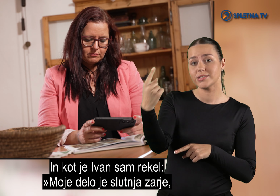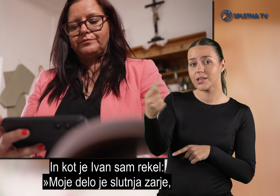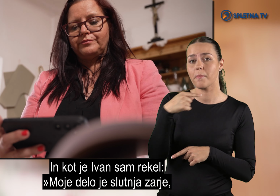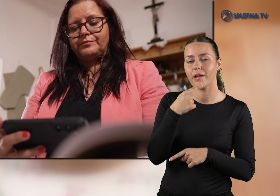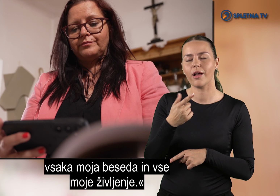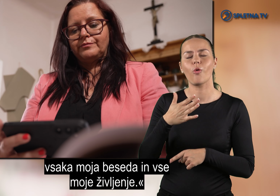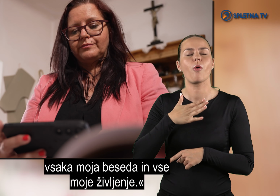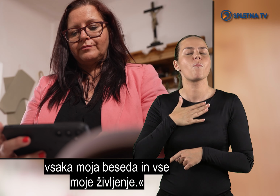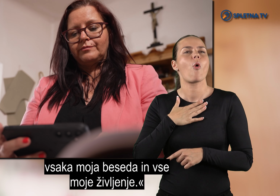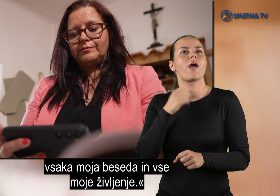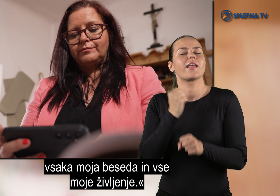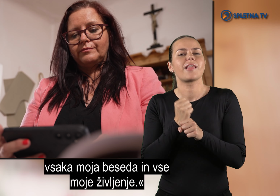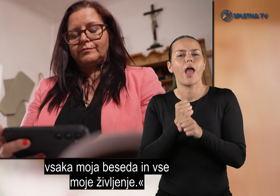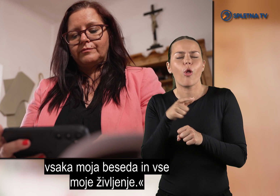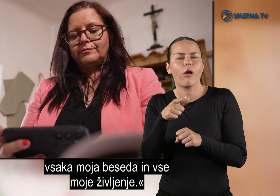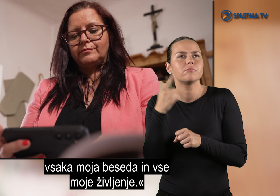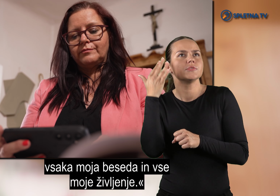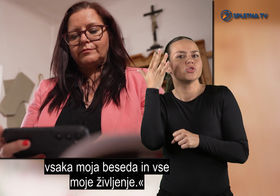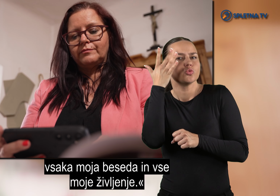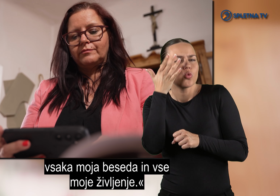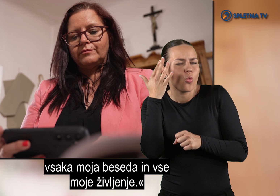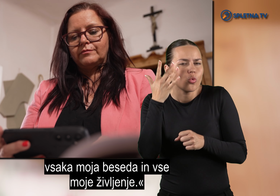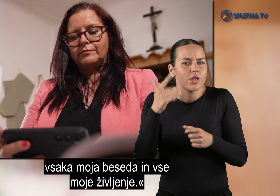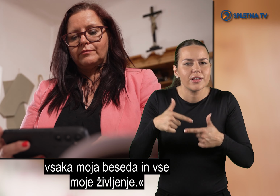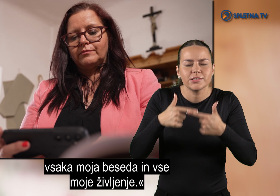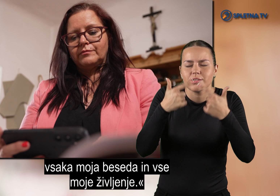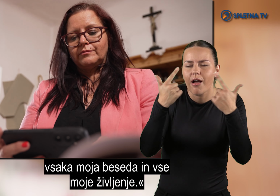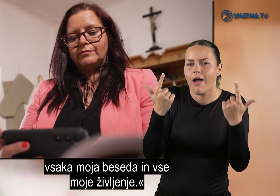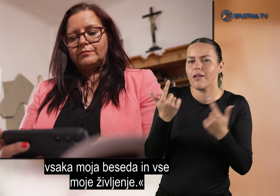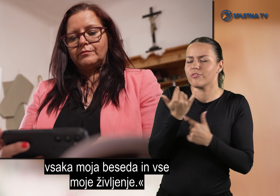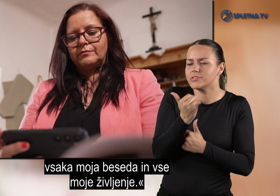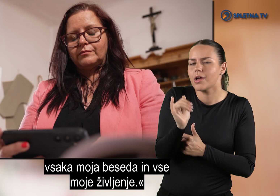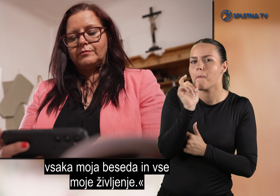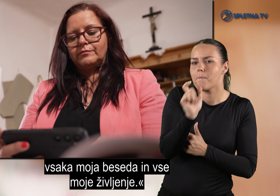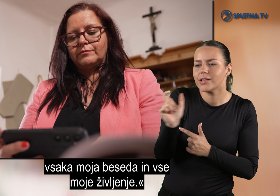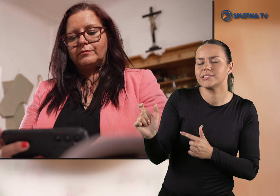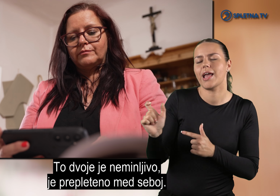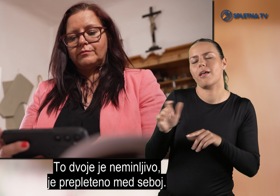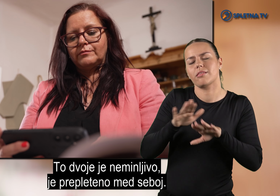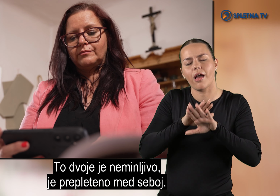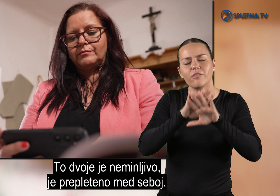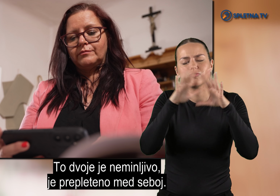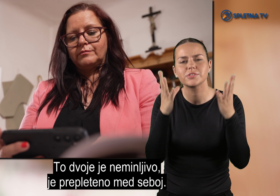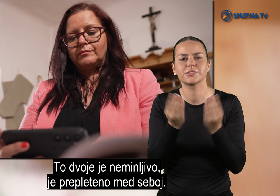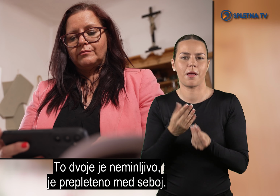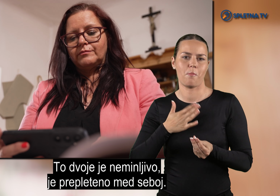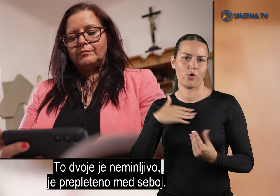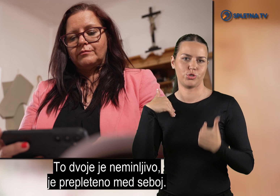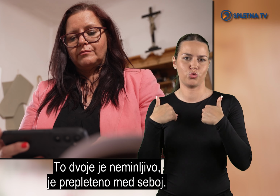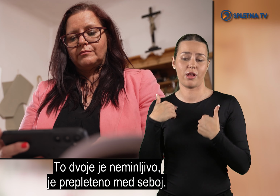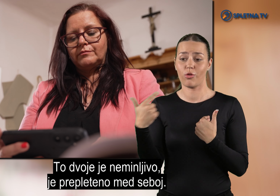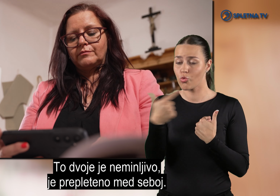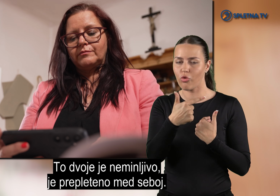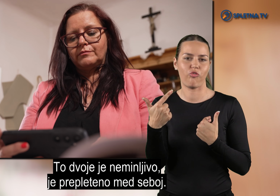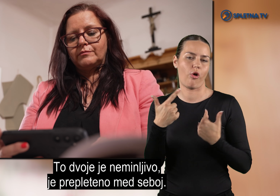zarje, vsaka moja beseda in vse moje življenje. To dvoje je neminljivo prepleteno med seboj. Jaz mislim,